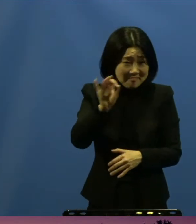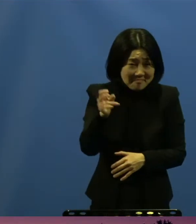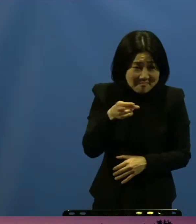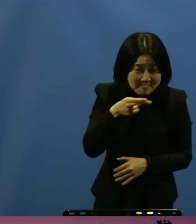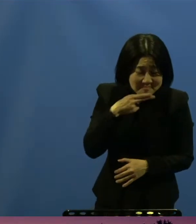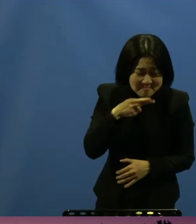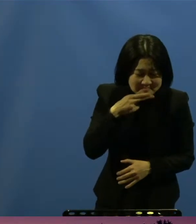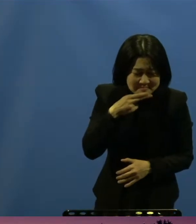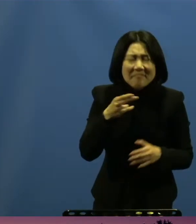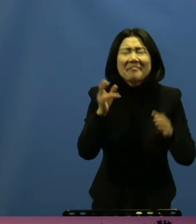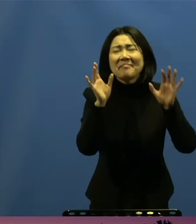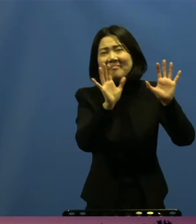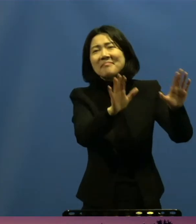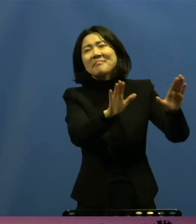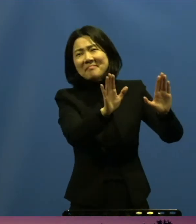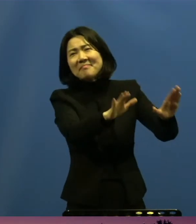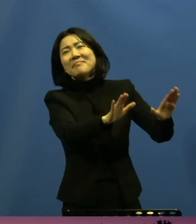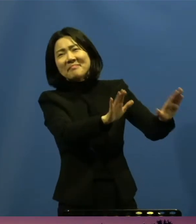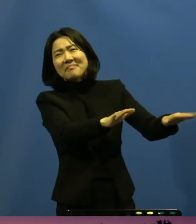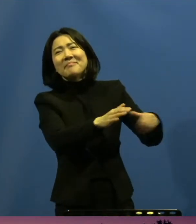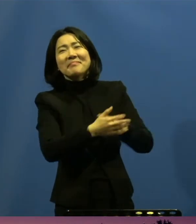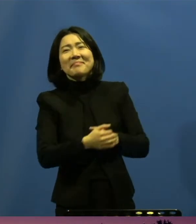날 놀라줘도